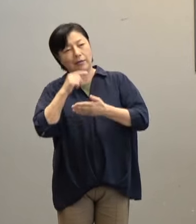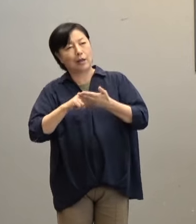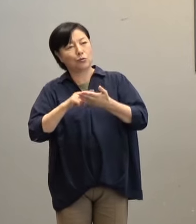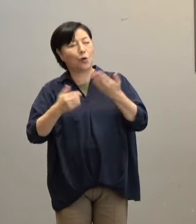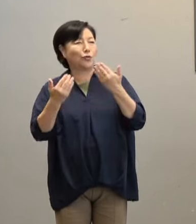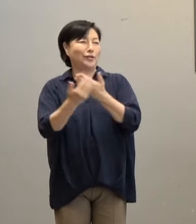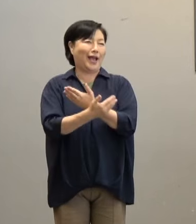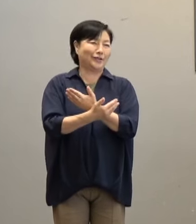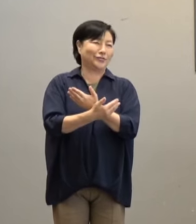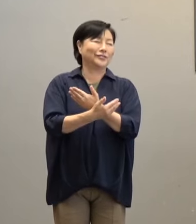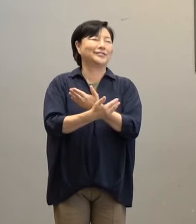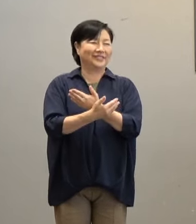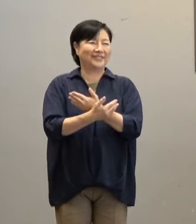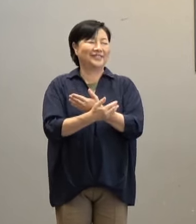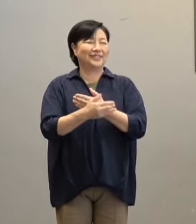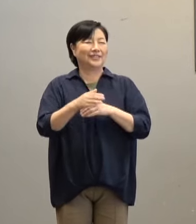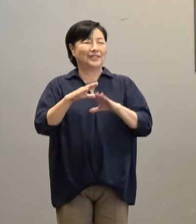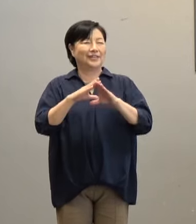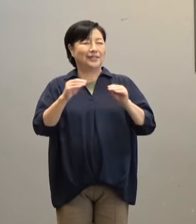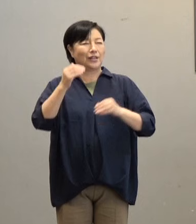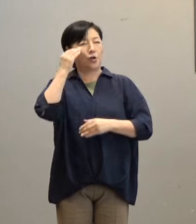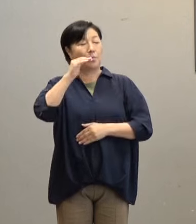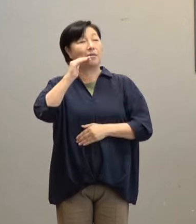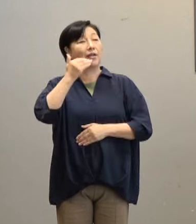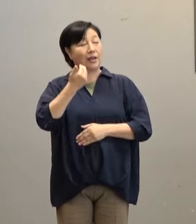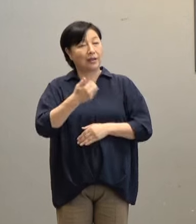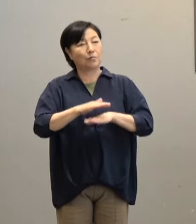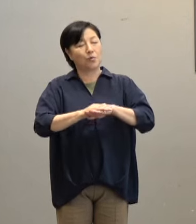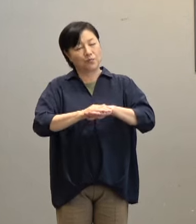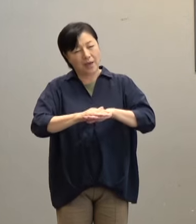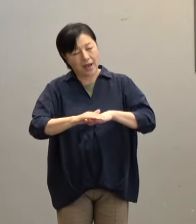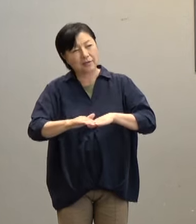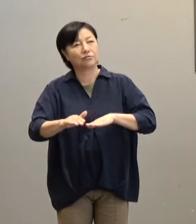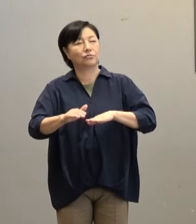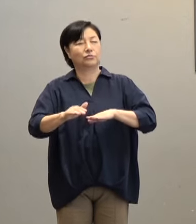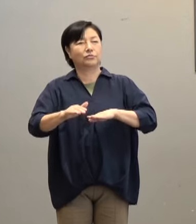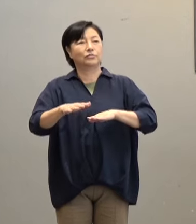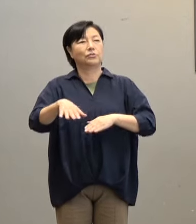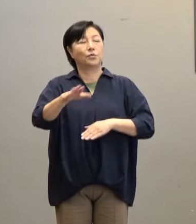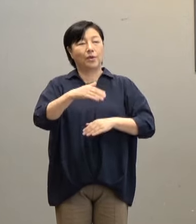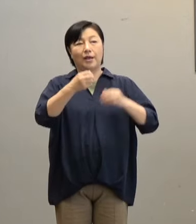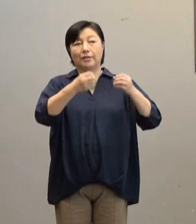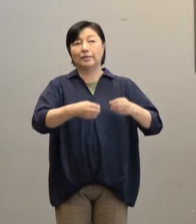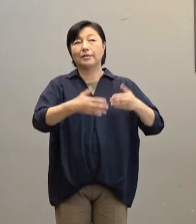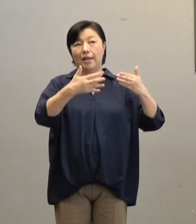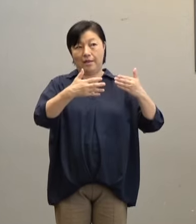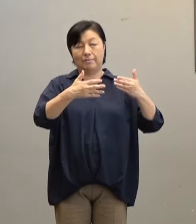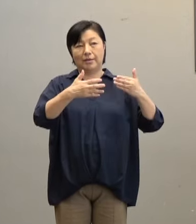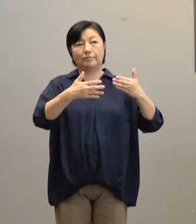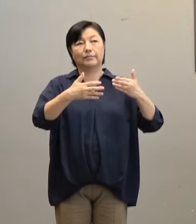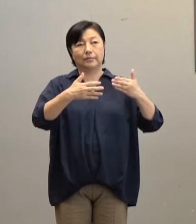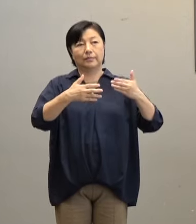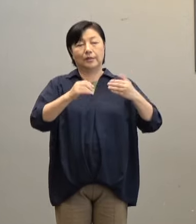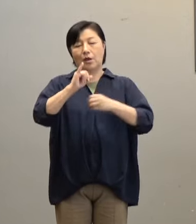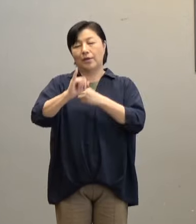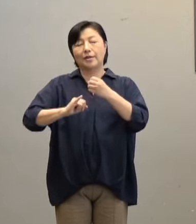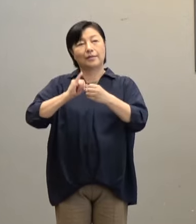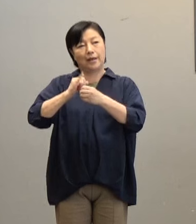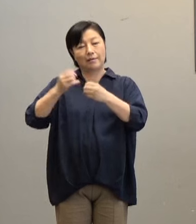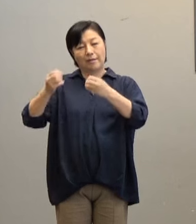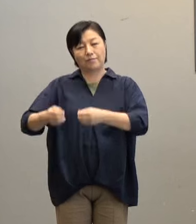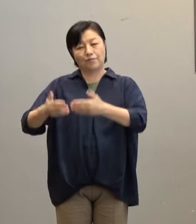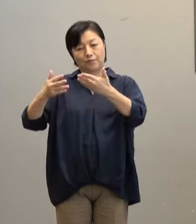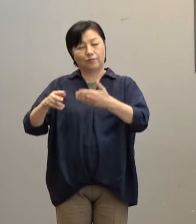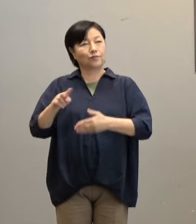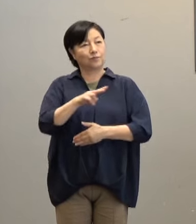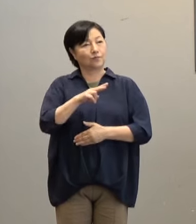になるのかなという感じがいたしますけれども、まあ、うまくですね、あのこのテレビとそれからインターネットも駆使し